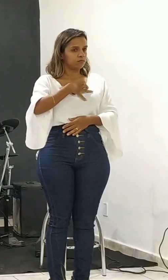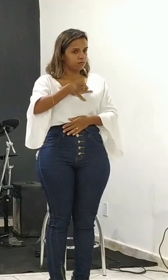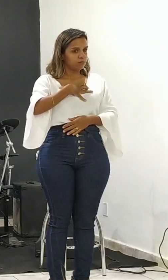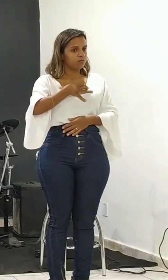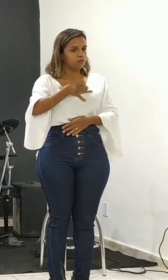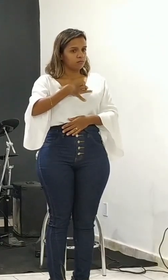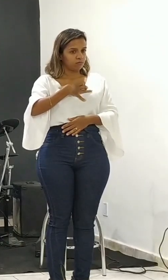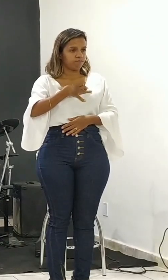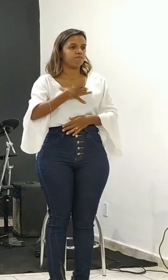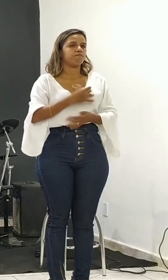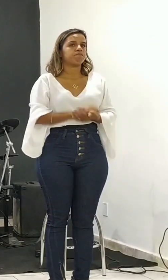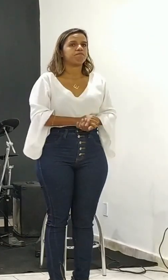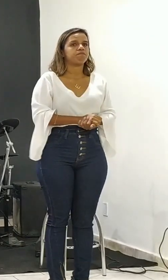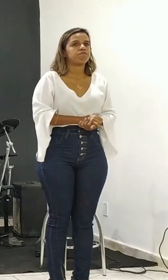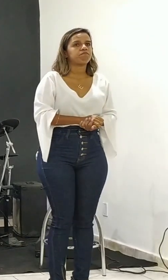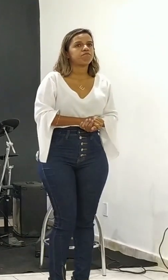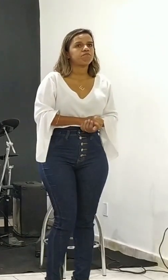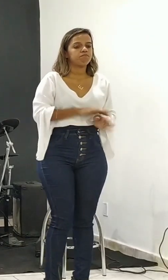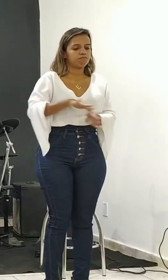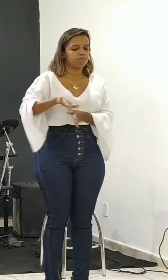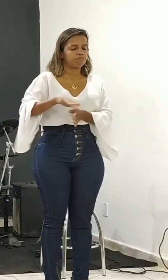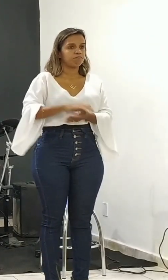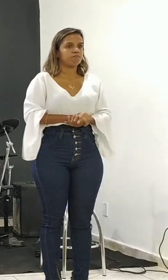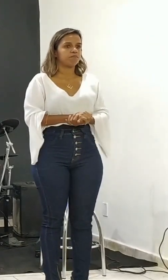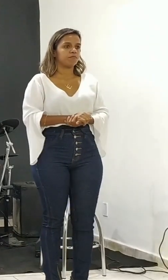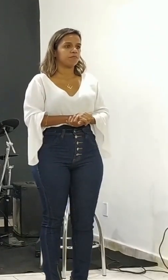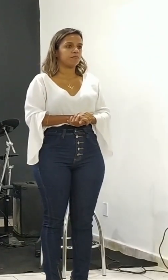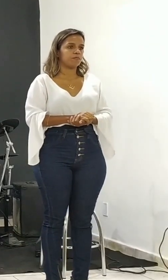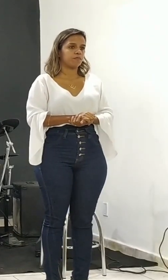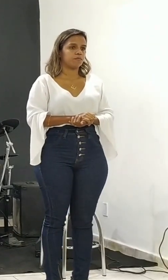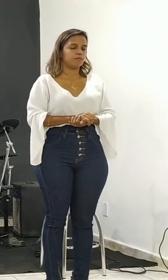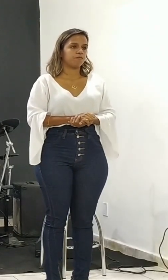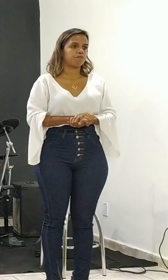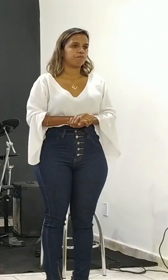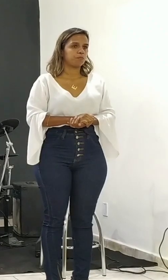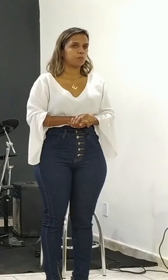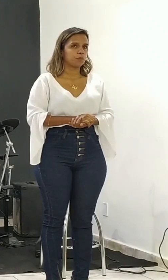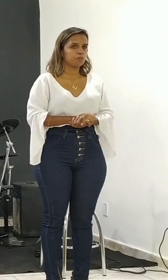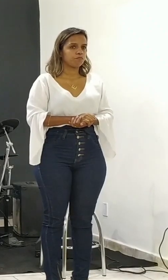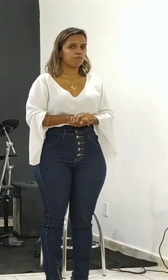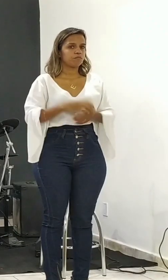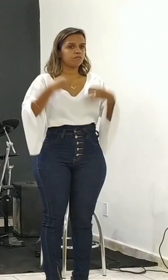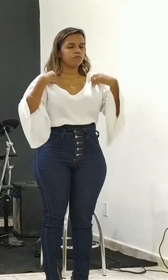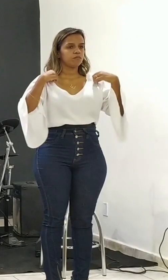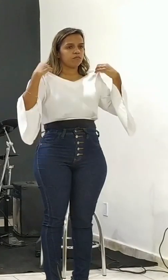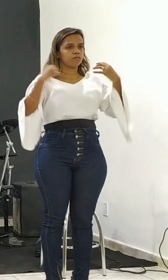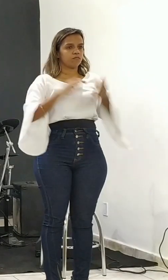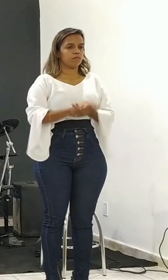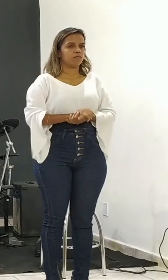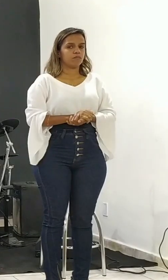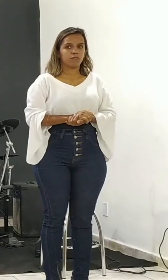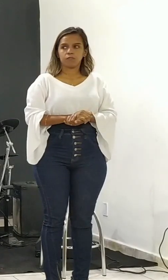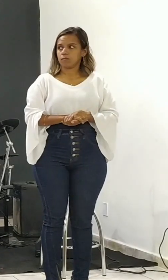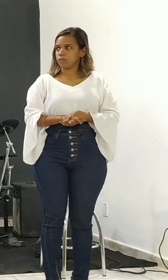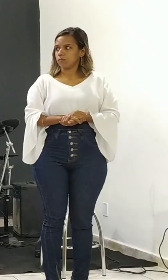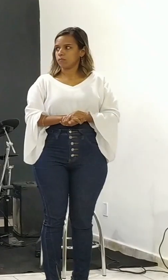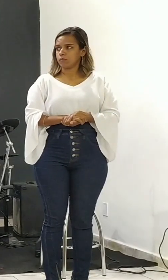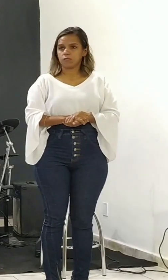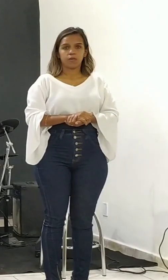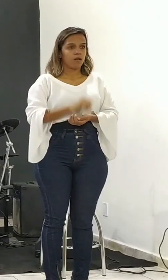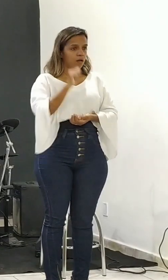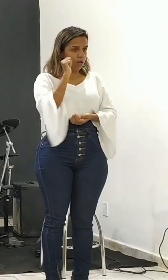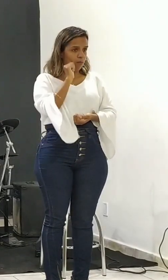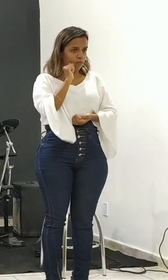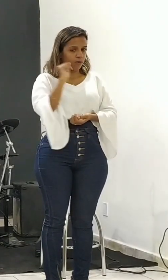vossos corações o Espírito do seu Filho, que clama: Abba, Pai. me comunica com Deus. Aquela senhora falou, não estou